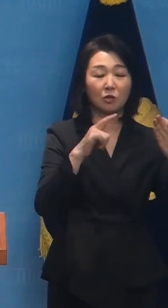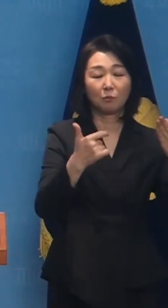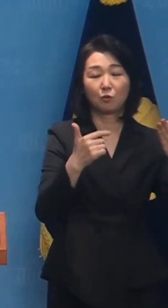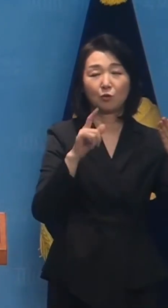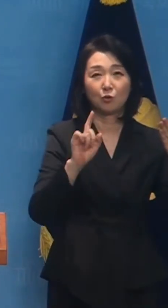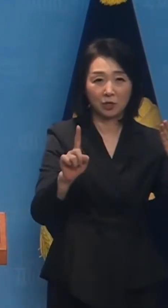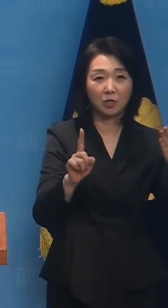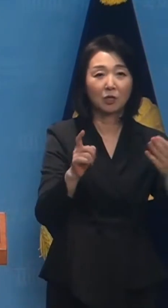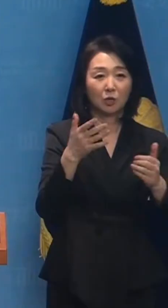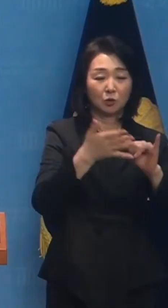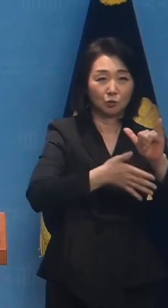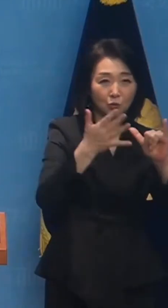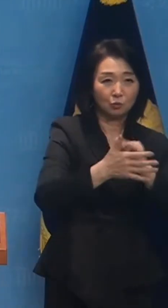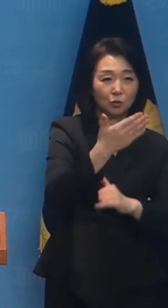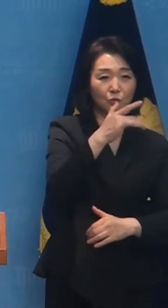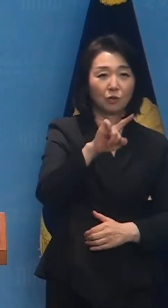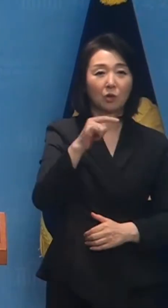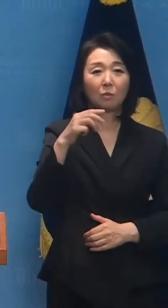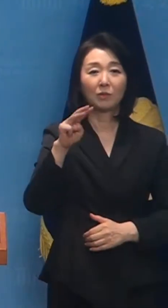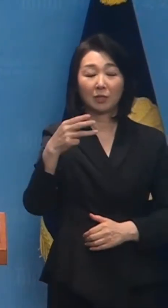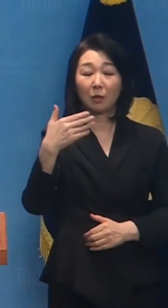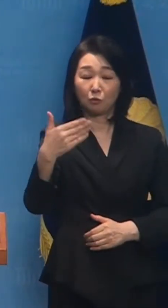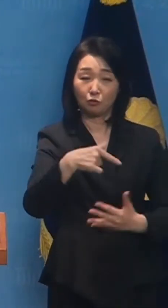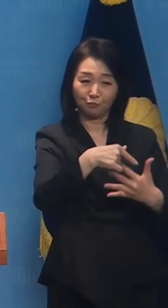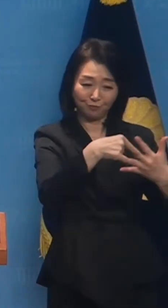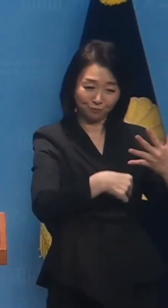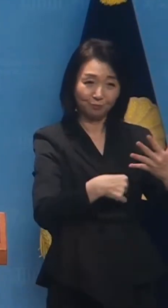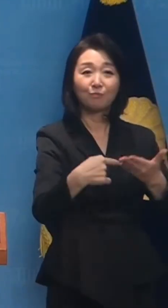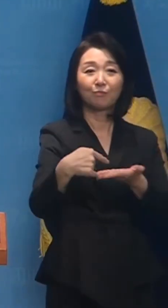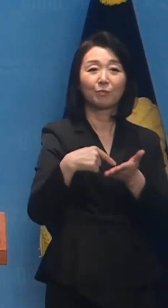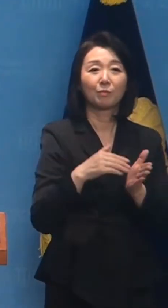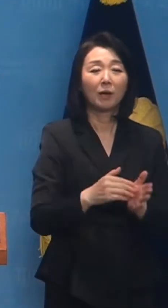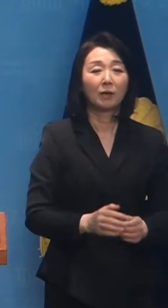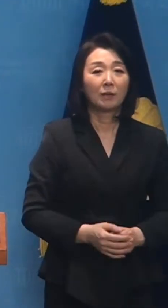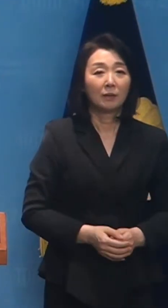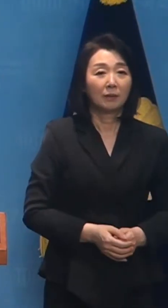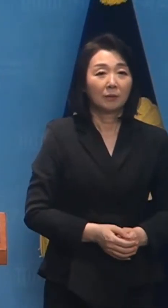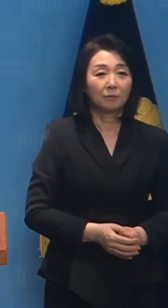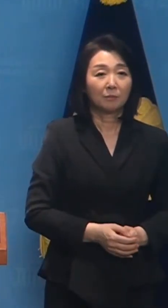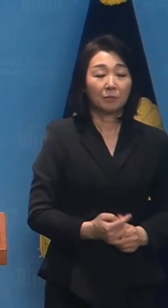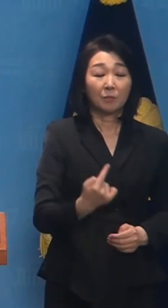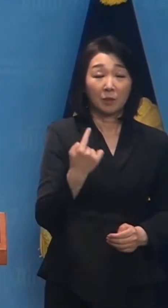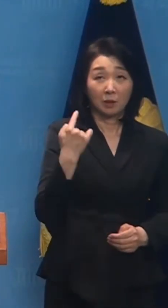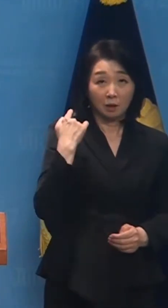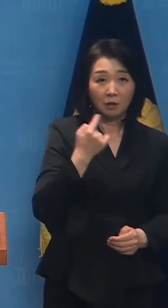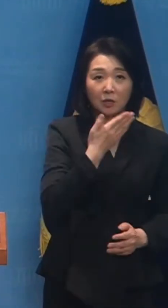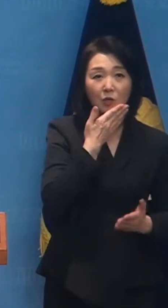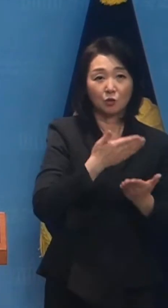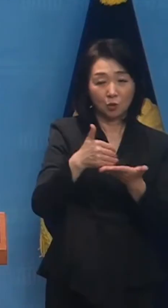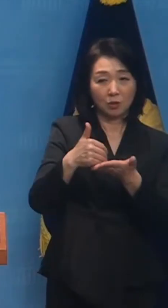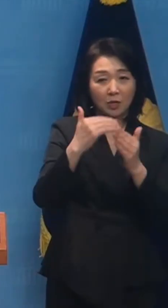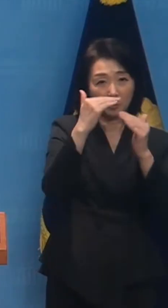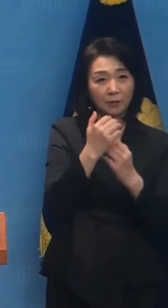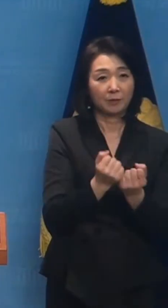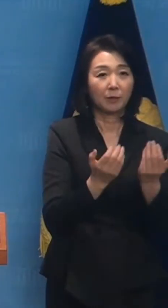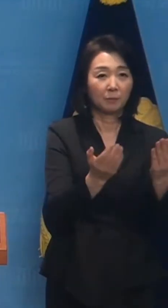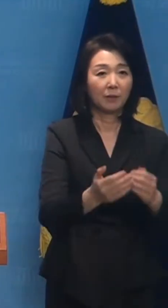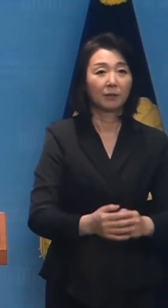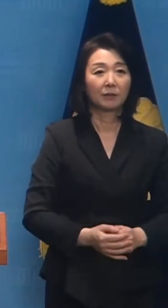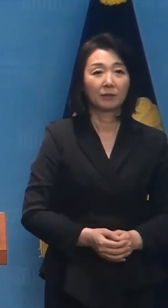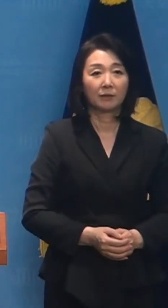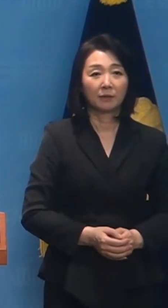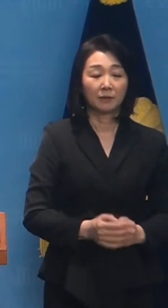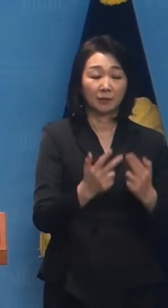유튜브 9.39 순서로 제보되었습니다. 어제 있었던 주요 제보 내용을